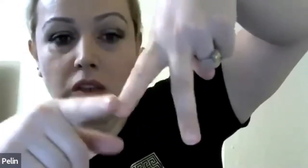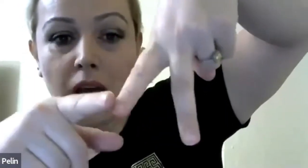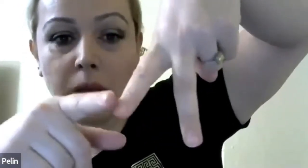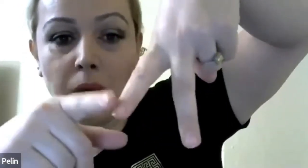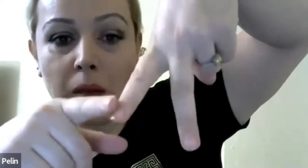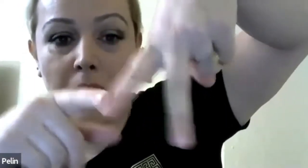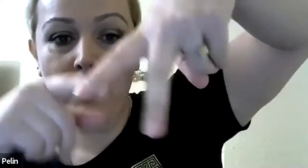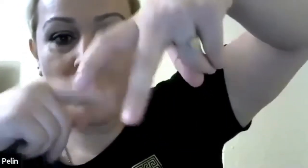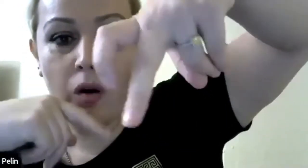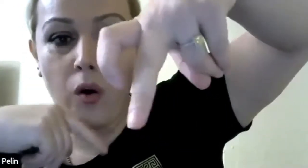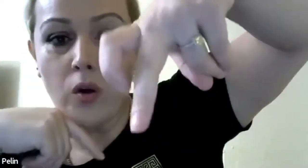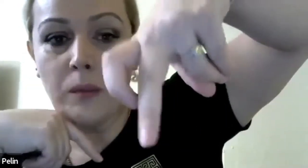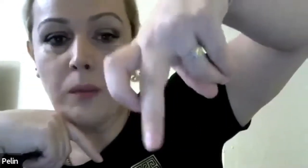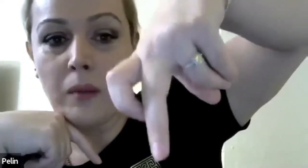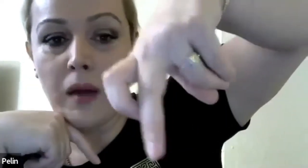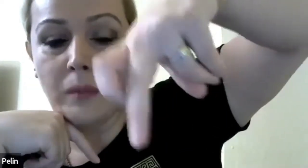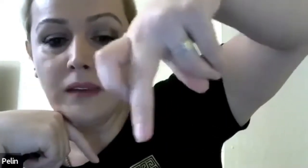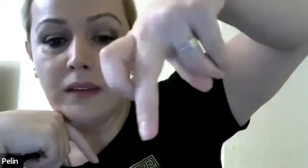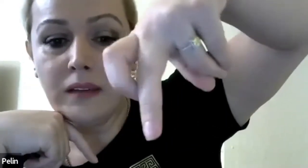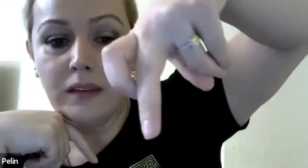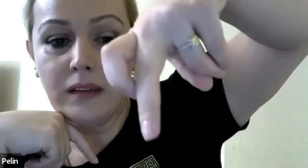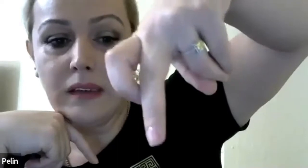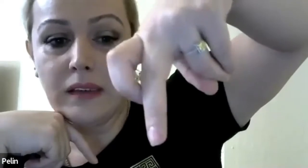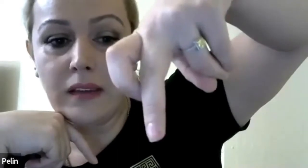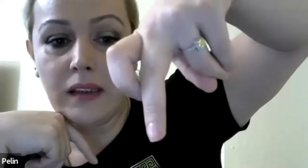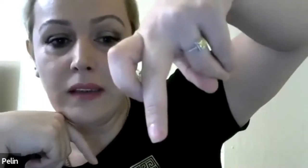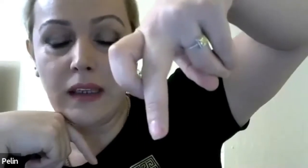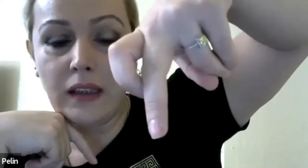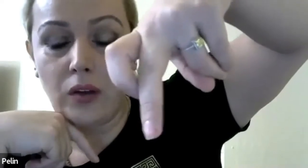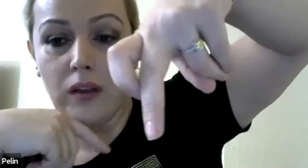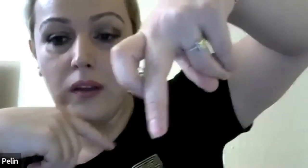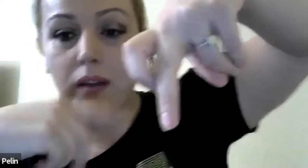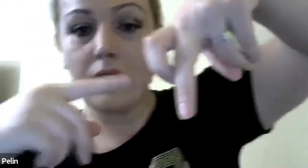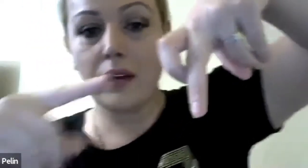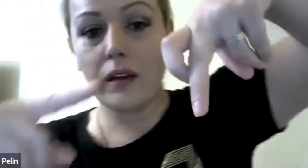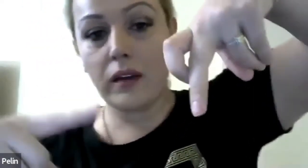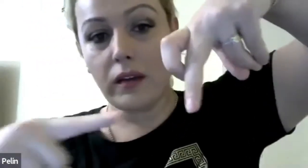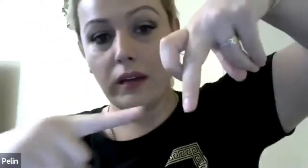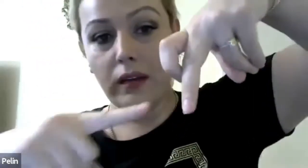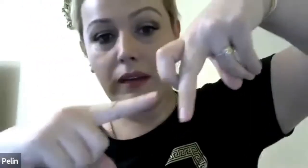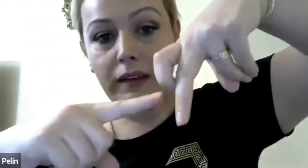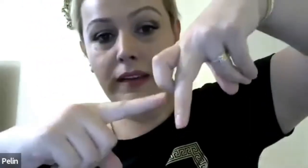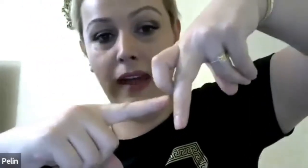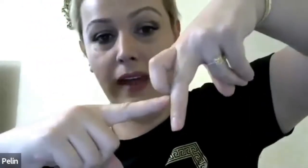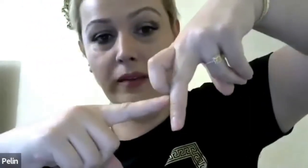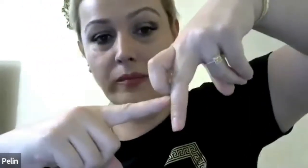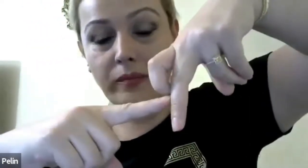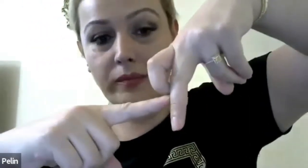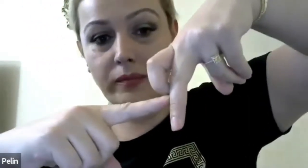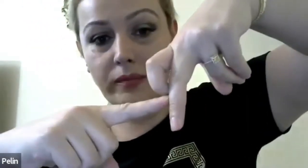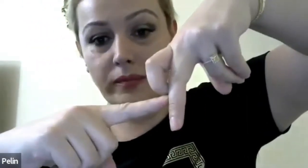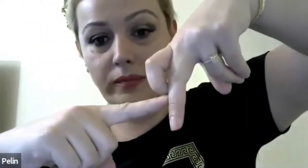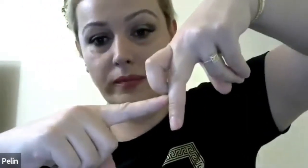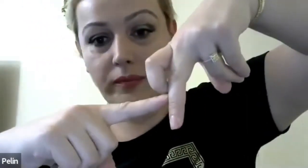İşaret parmağım orta parmağımın yanına geliyor. R.